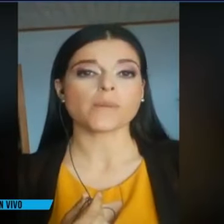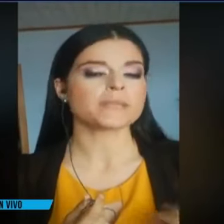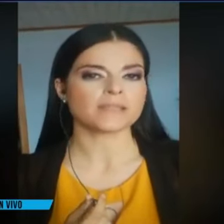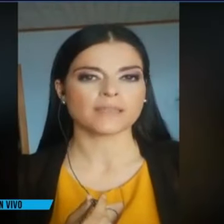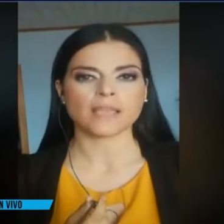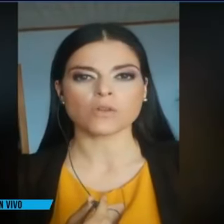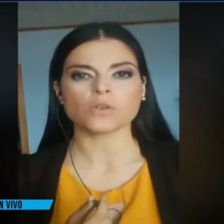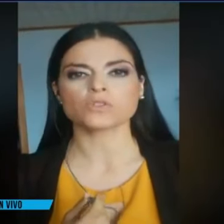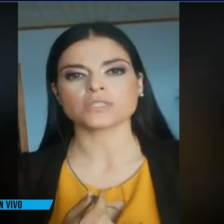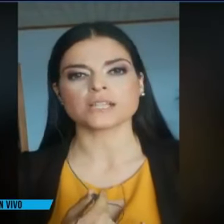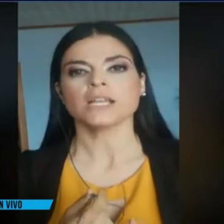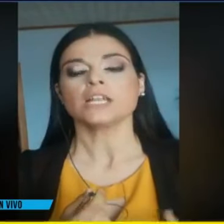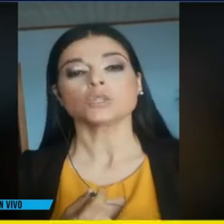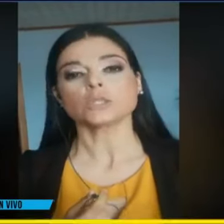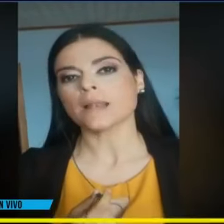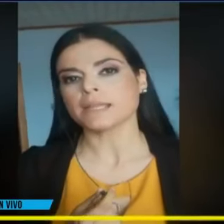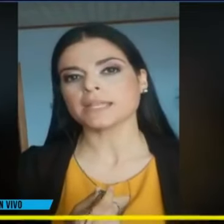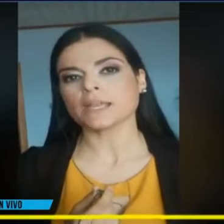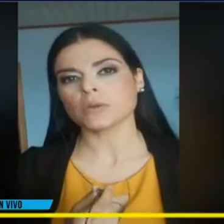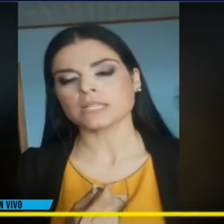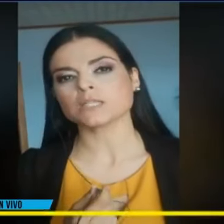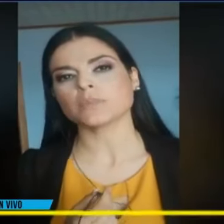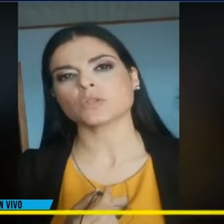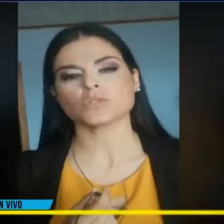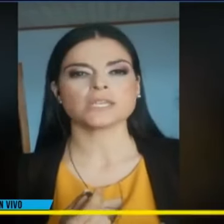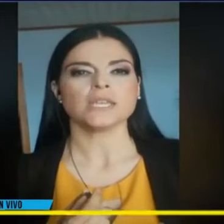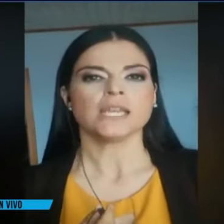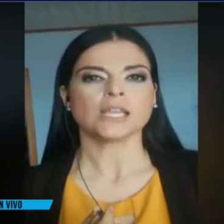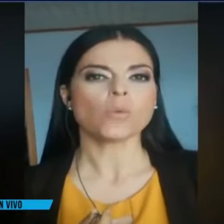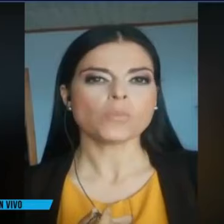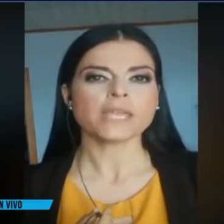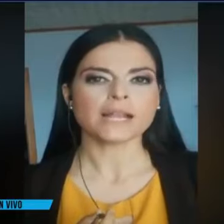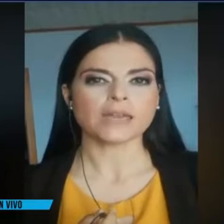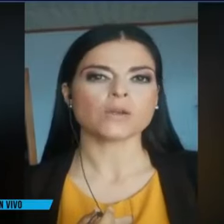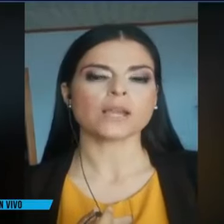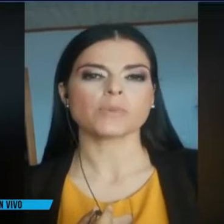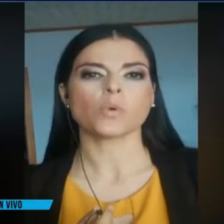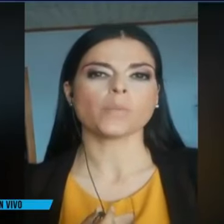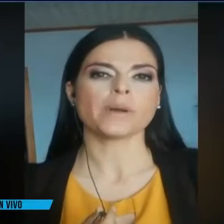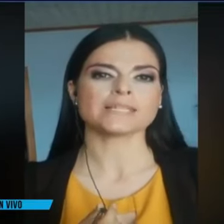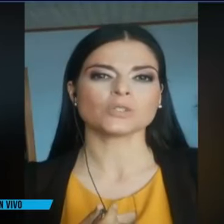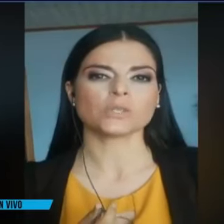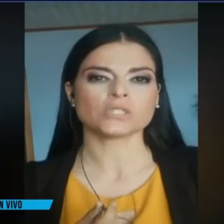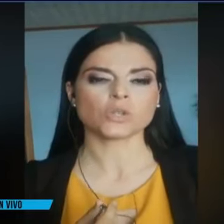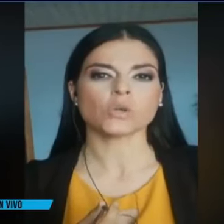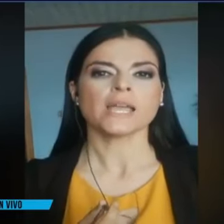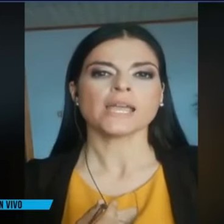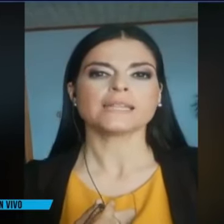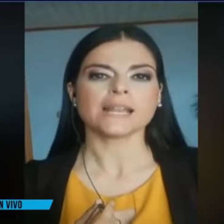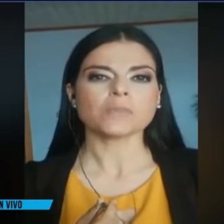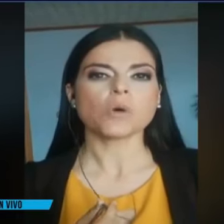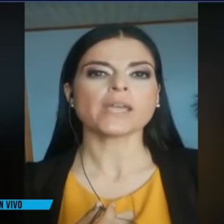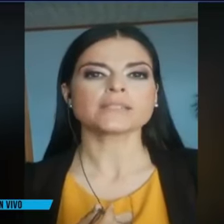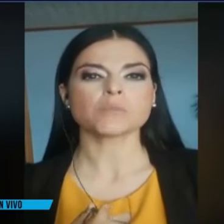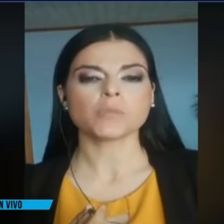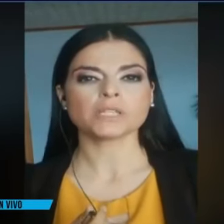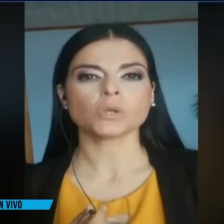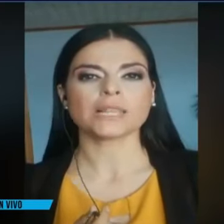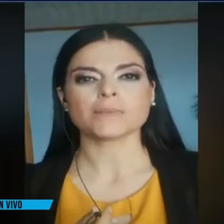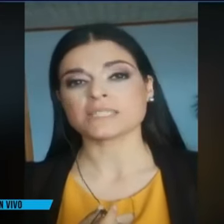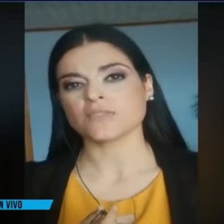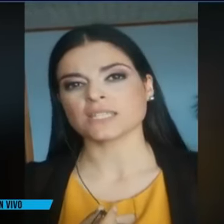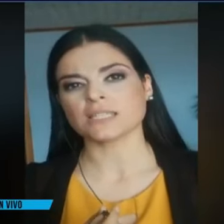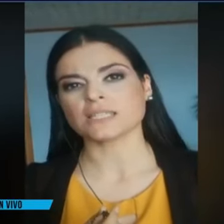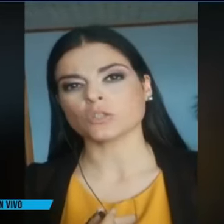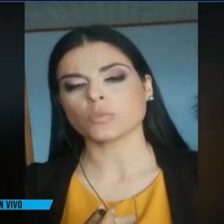una nueva mesa de diálogo, ellos están totalmente anuentes, pero sí dejó muy en claro que le preocupa la situación de Limón en este momento,